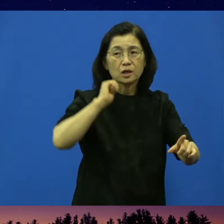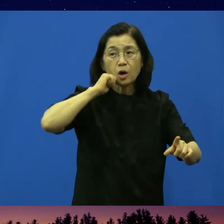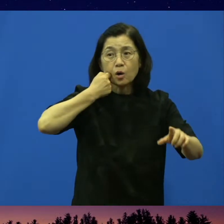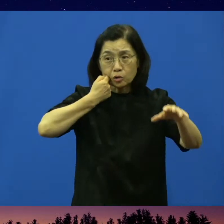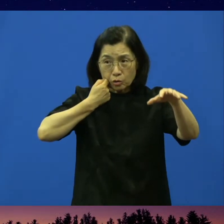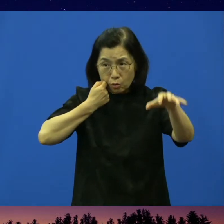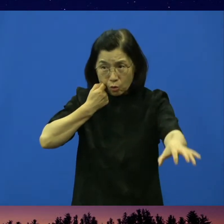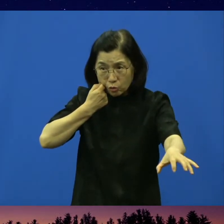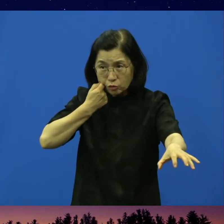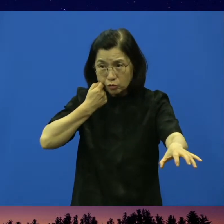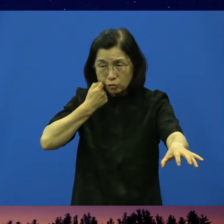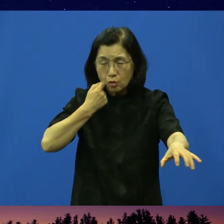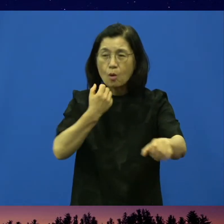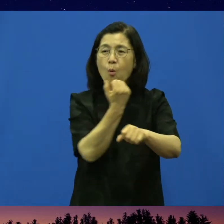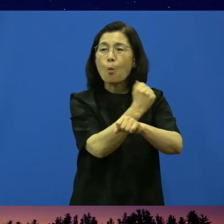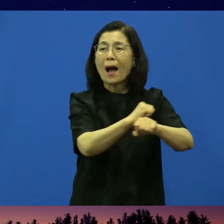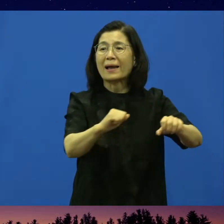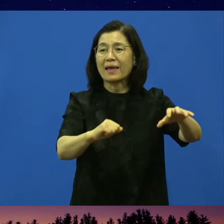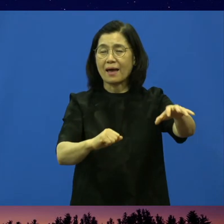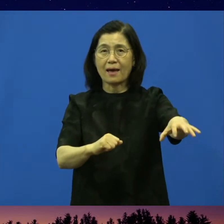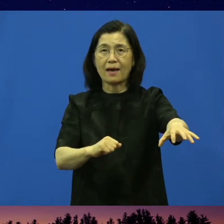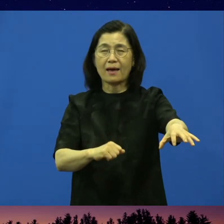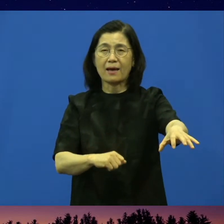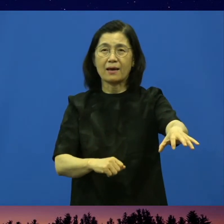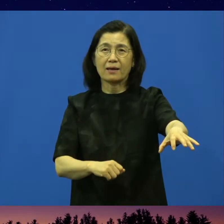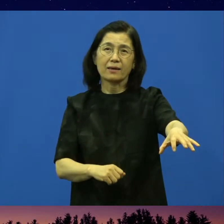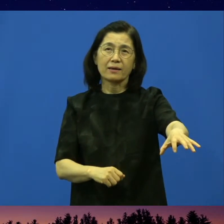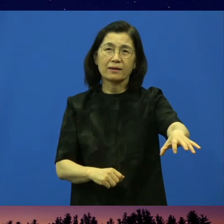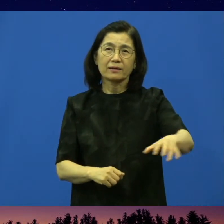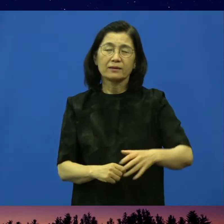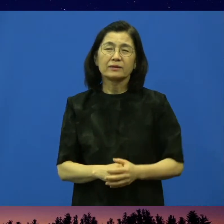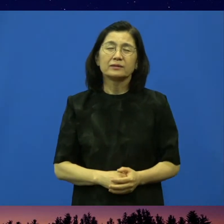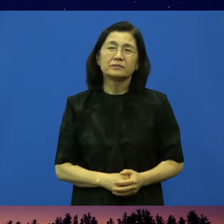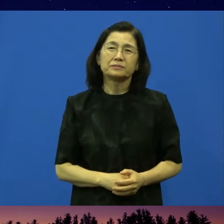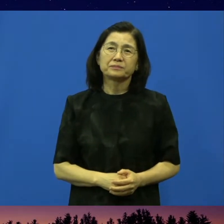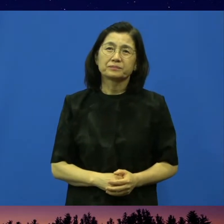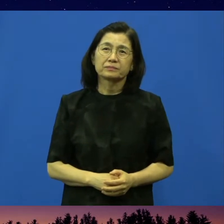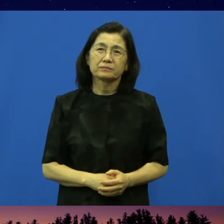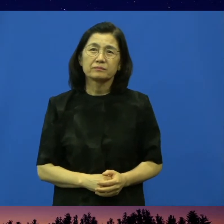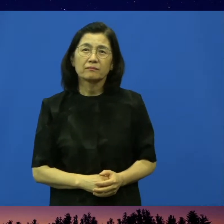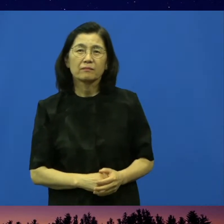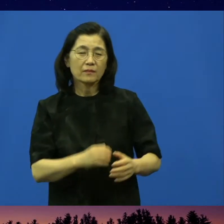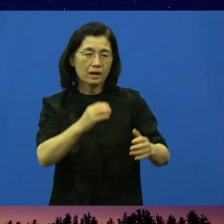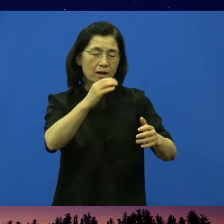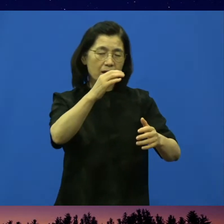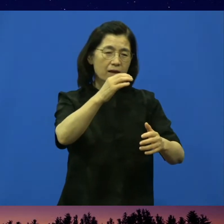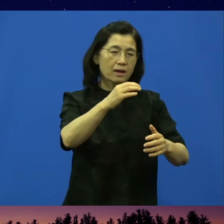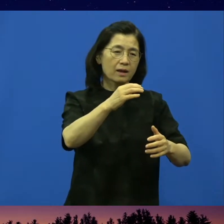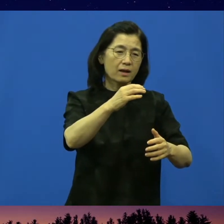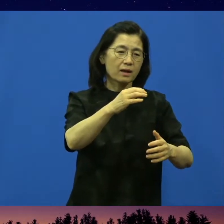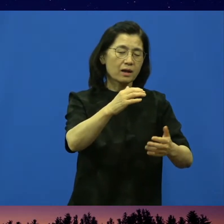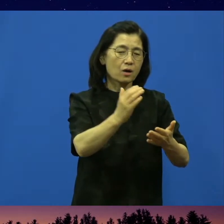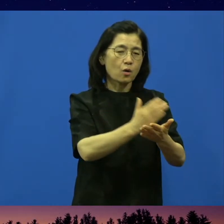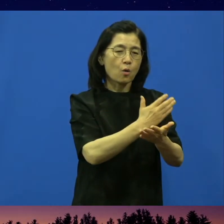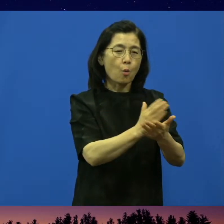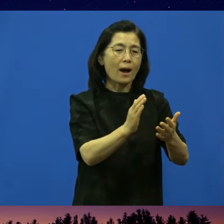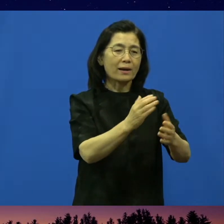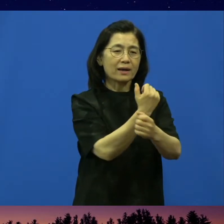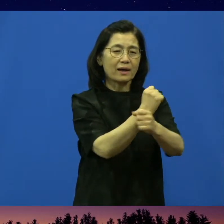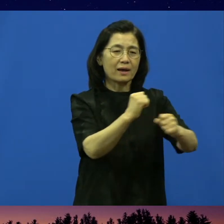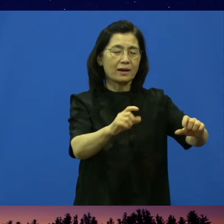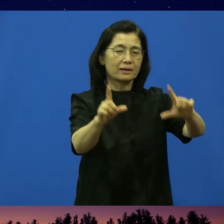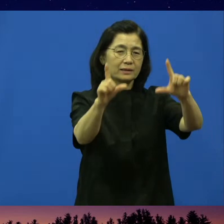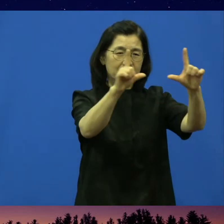여러분, 광야는 어떤 곳입니까? 아무리 척박하다 할지라도 하나님과 함께 하시고